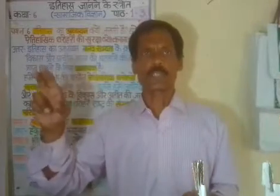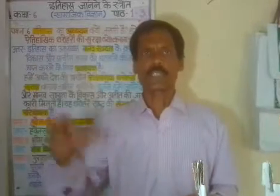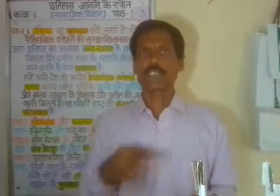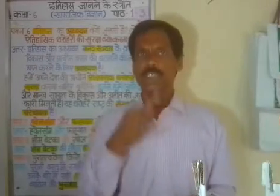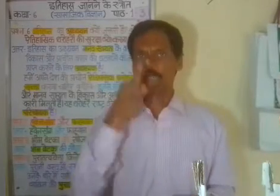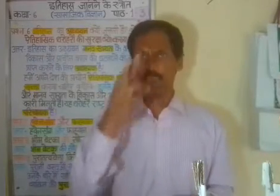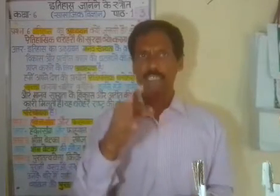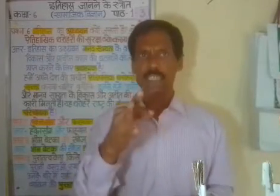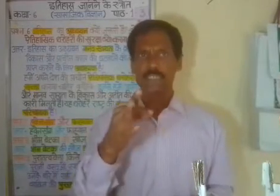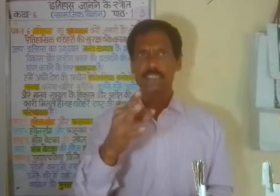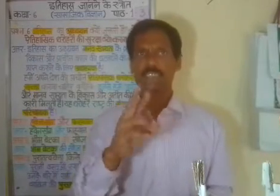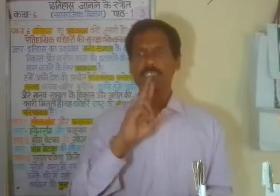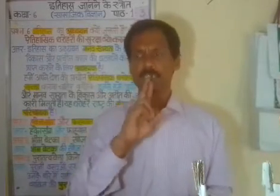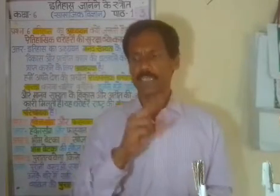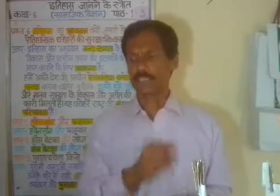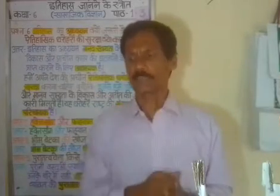धरोहरें कहलाती हैं।